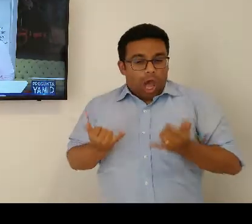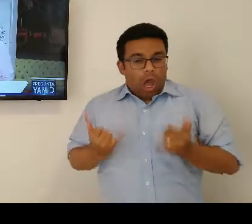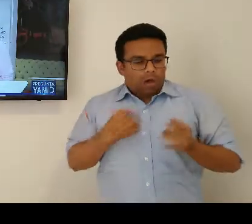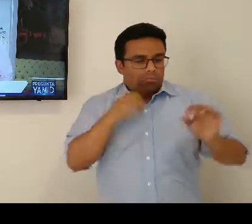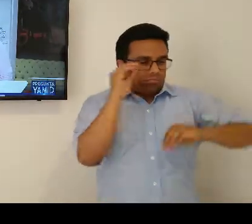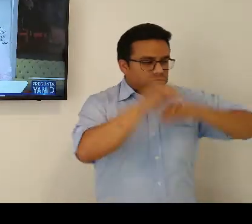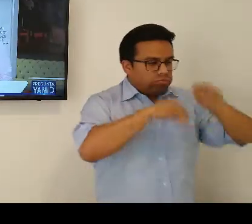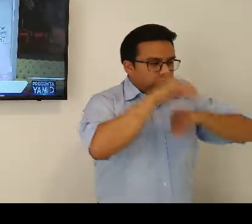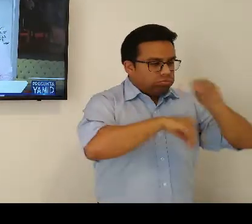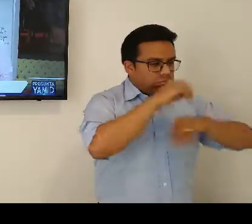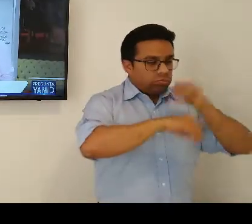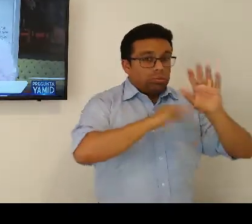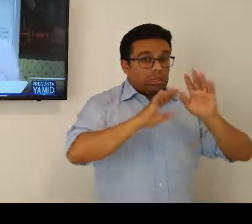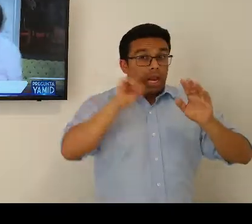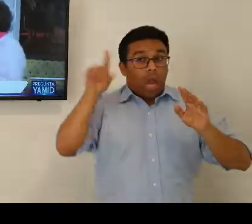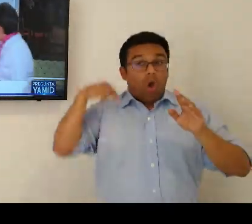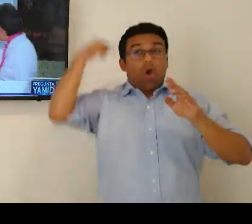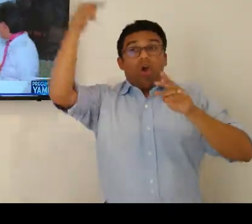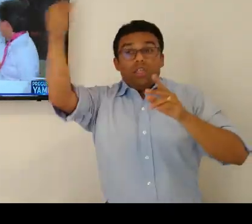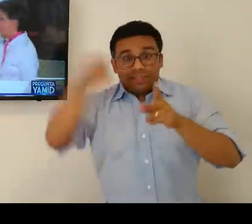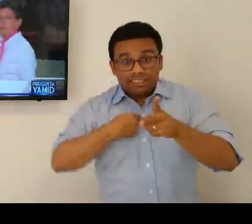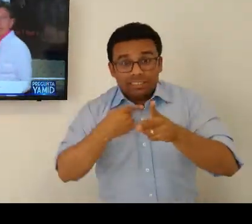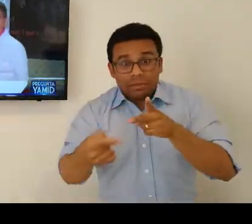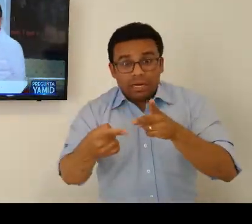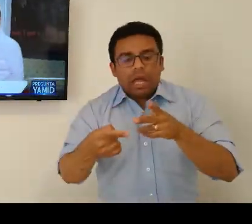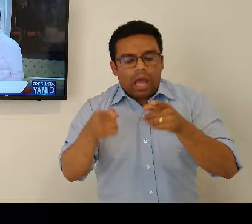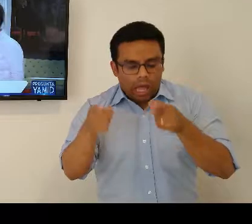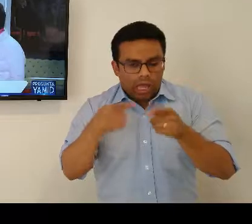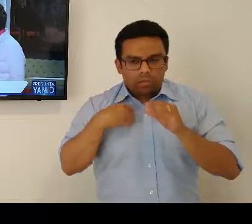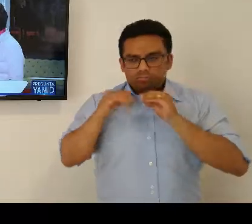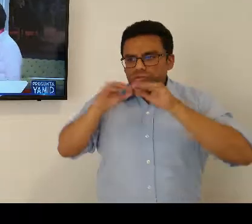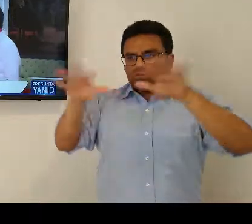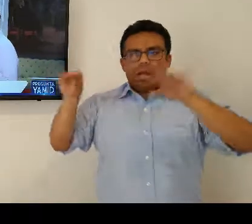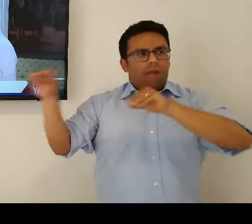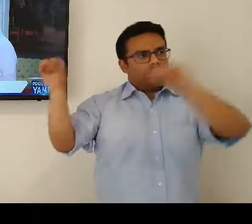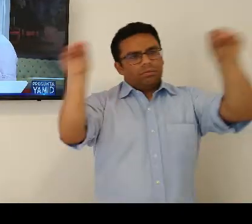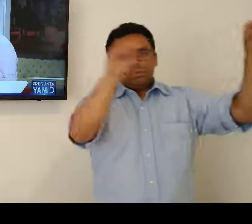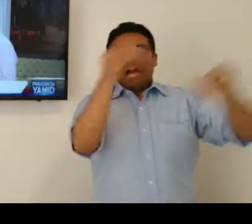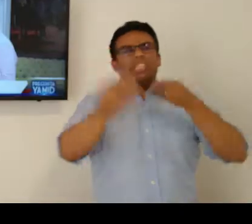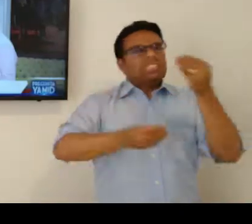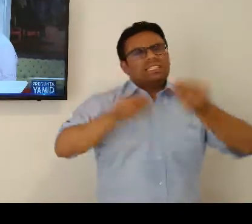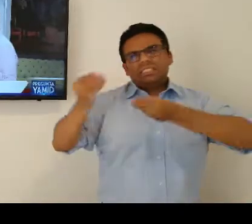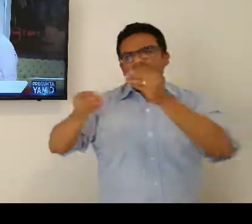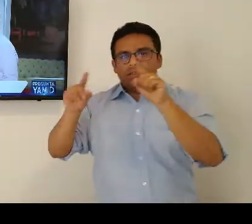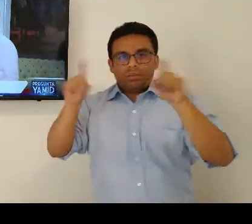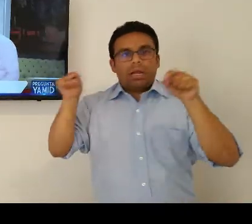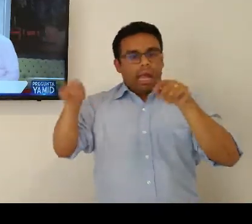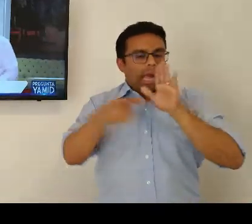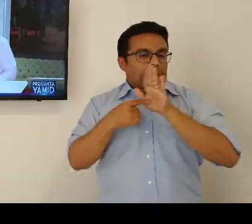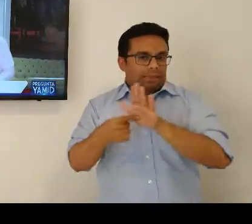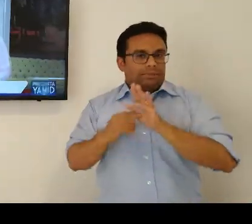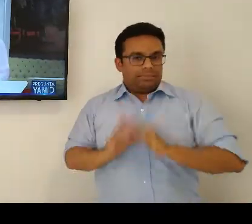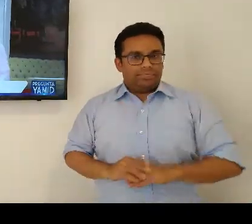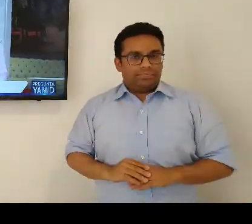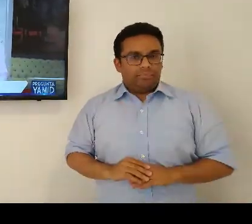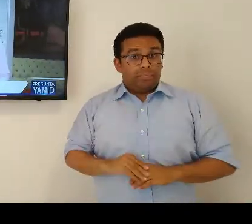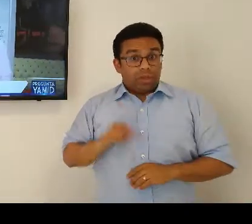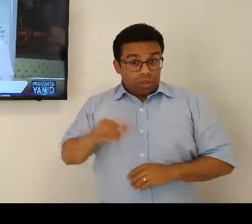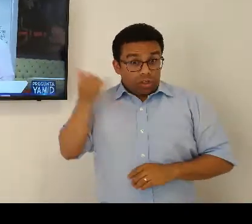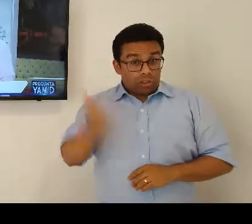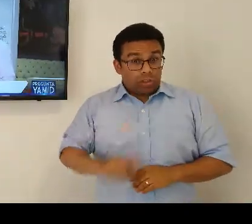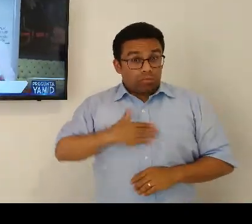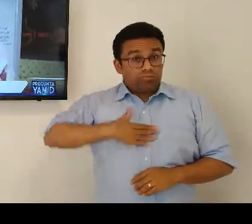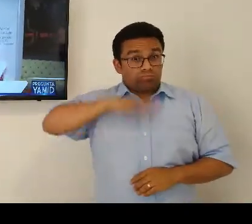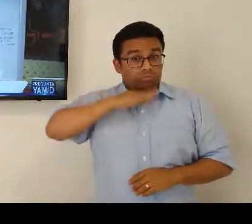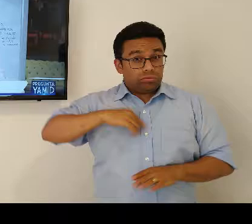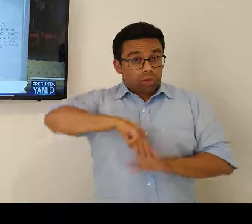implementar desde la semana que viene. Pero eso no es suficiente. Nosotros tenemos que entender que este año Bogotá y toda